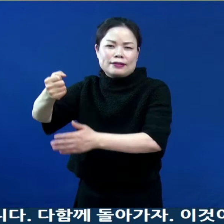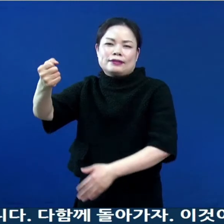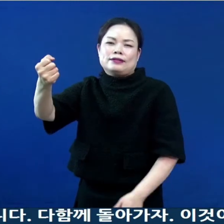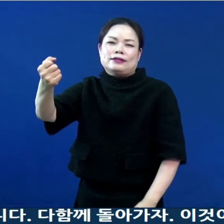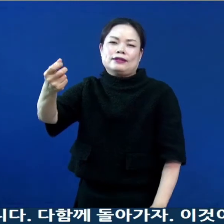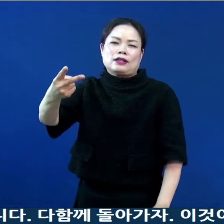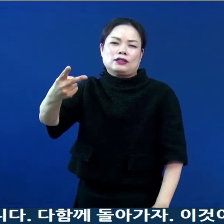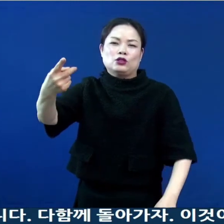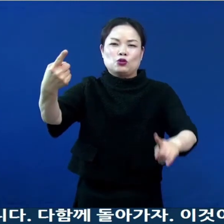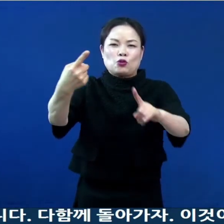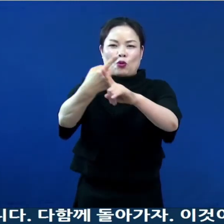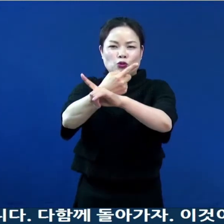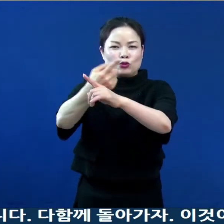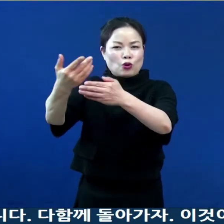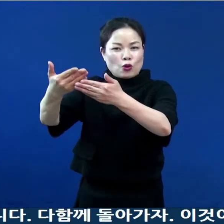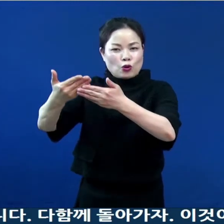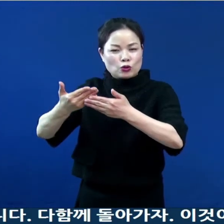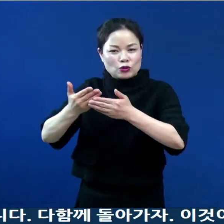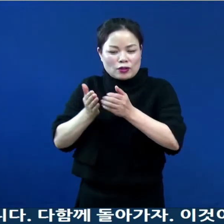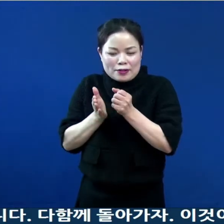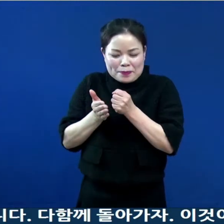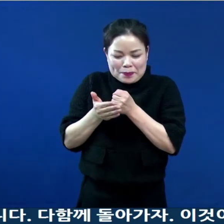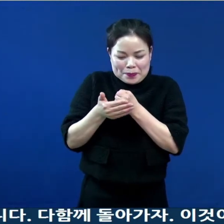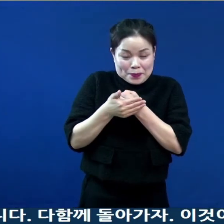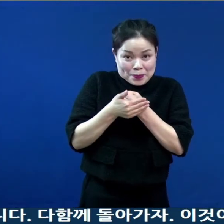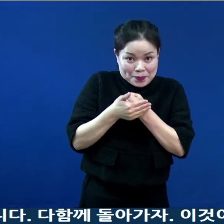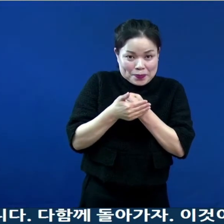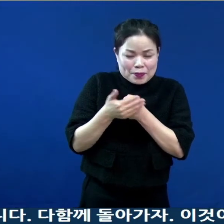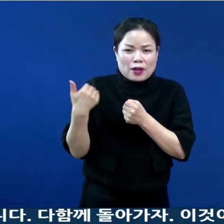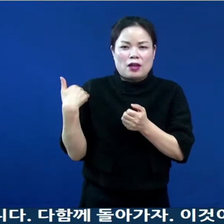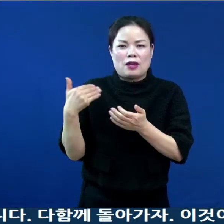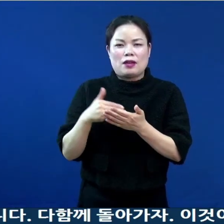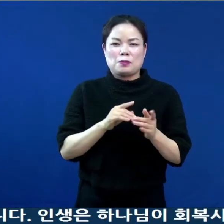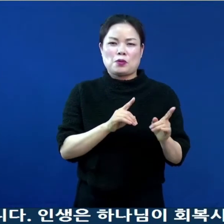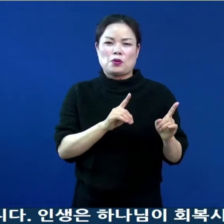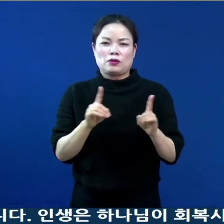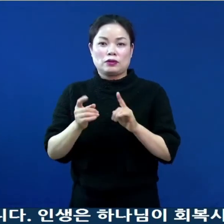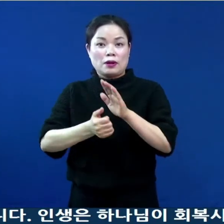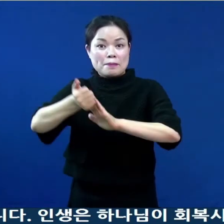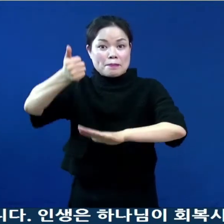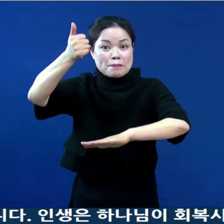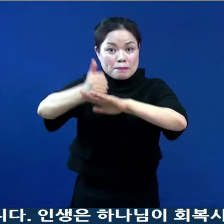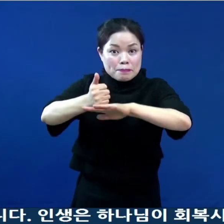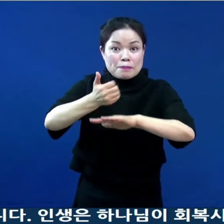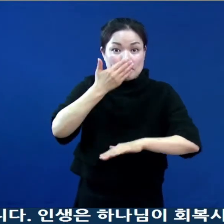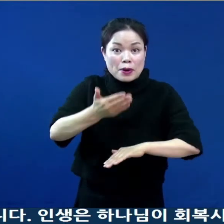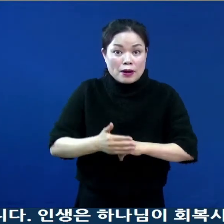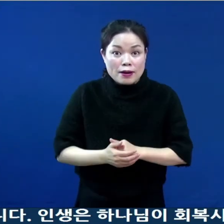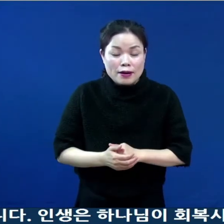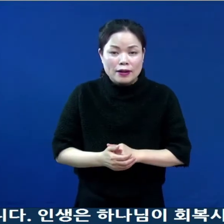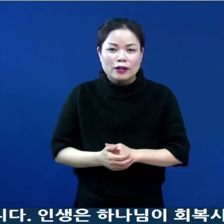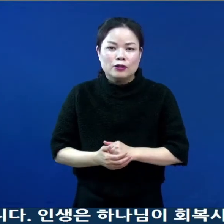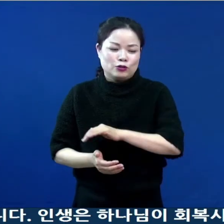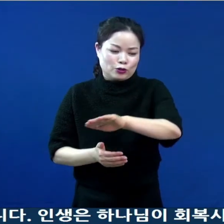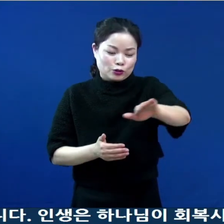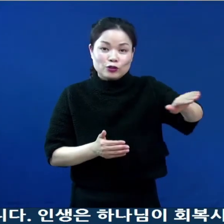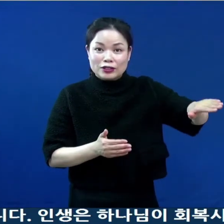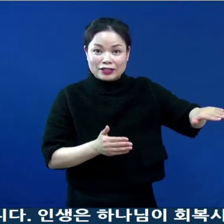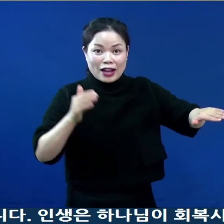다시 고쳐주시고 싸매주셔야 회복이 되고 성공이 된 겁니다. 그래서